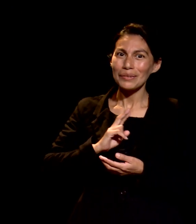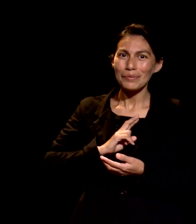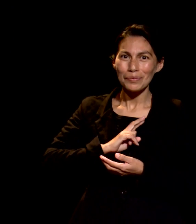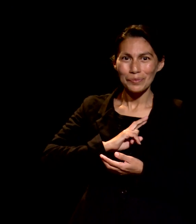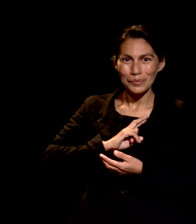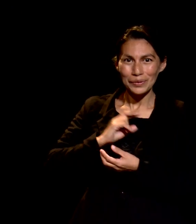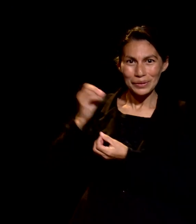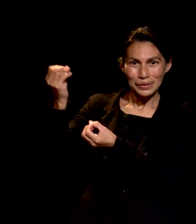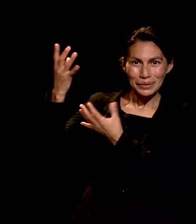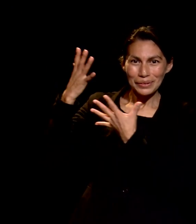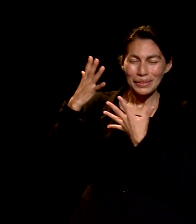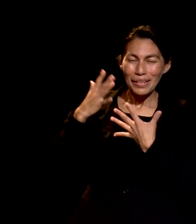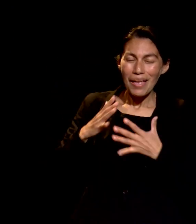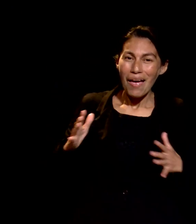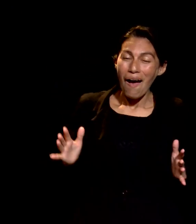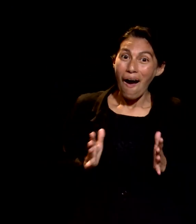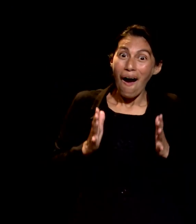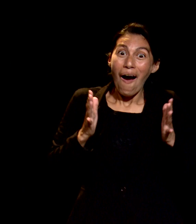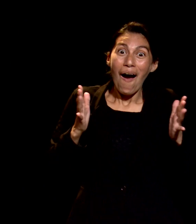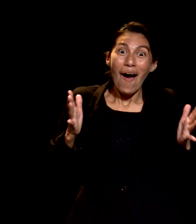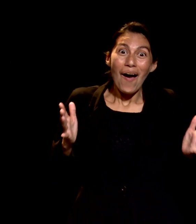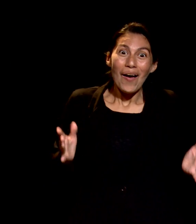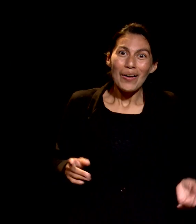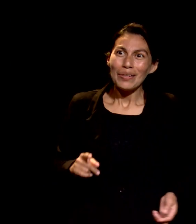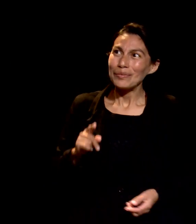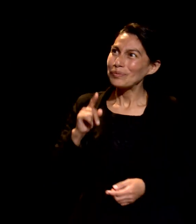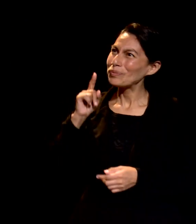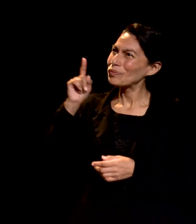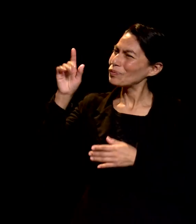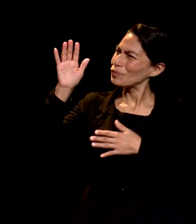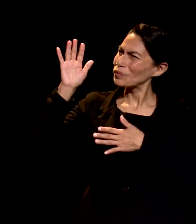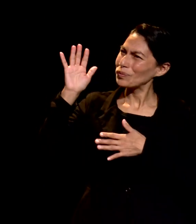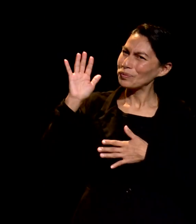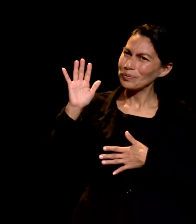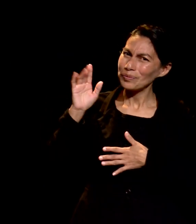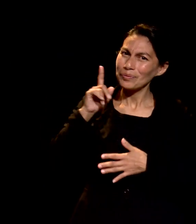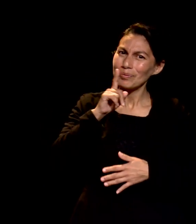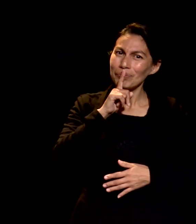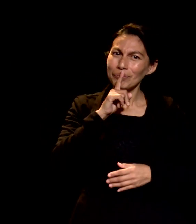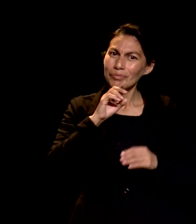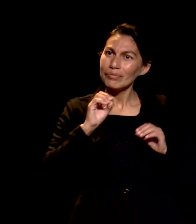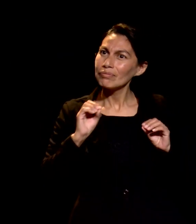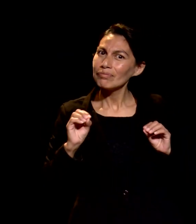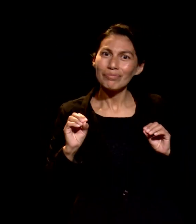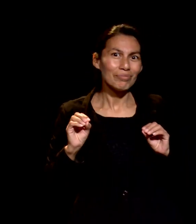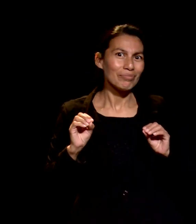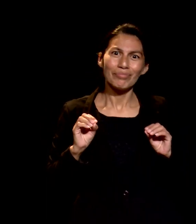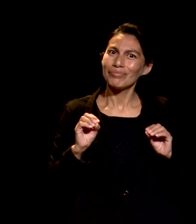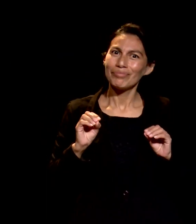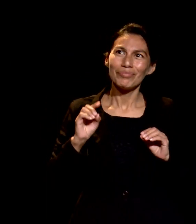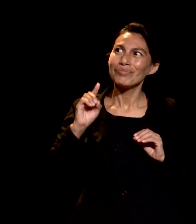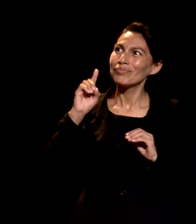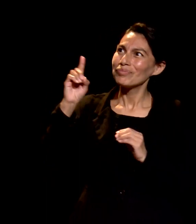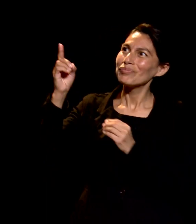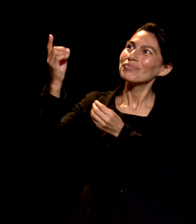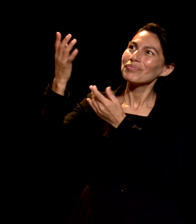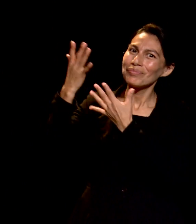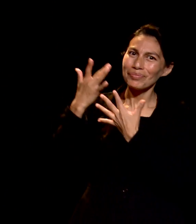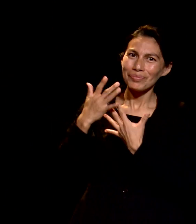Tus promesas nunca fallan Y respuesta